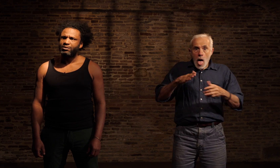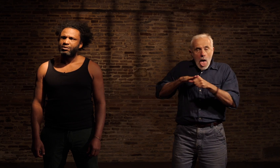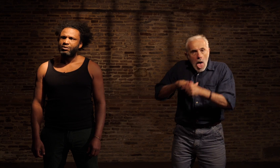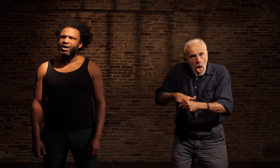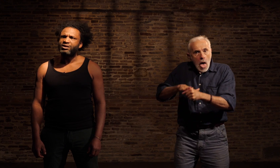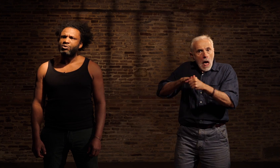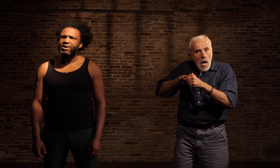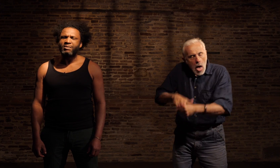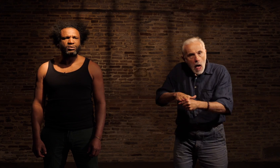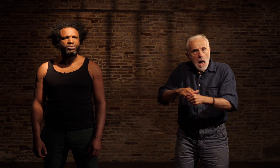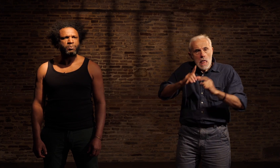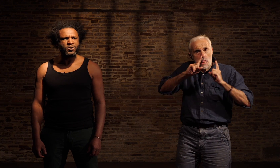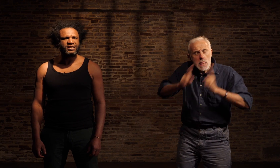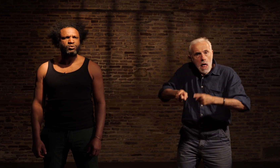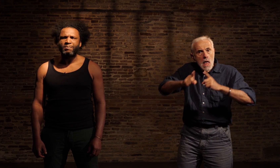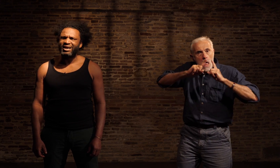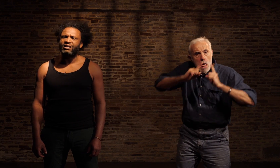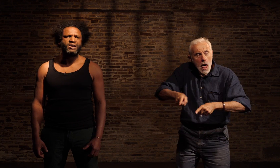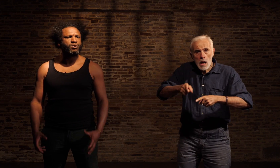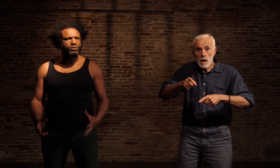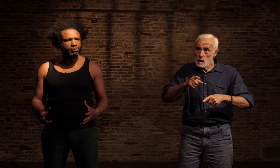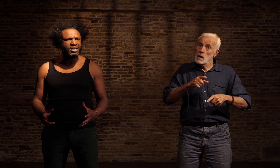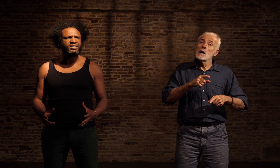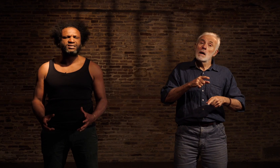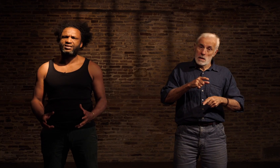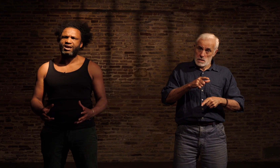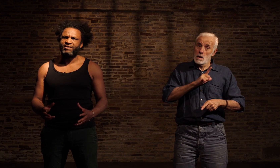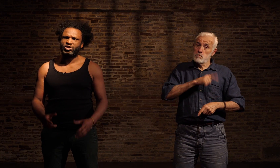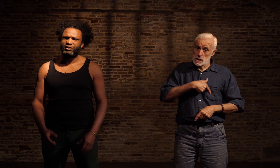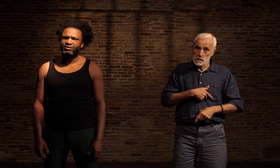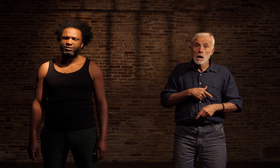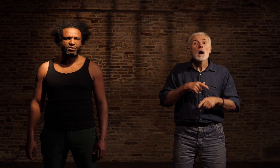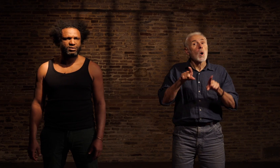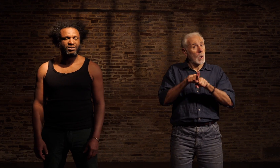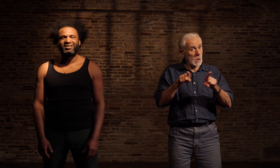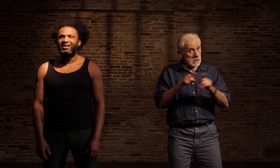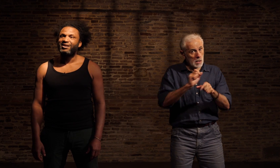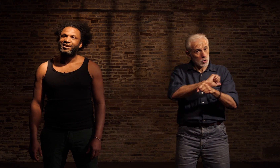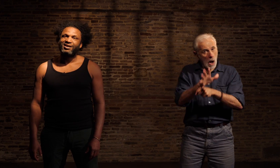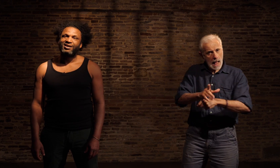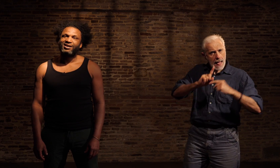le harcèlement permanent de la police et de la presse avait lentement exercer ses ravages